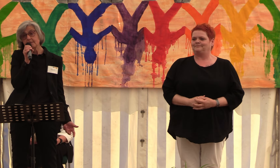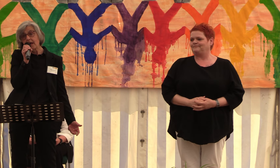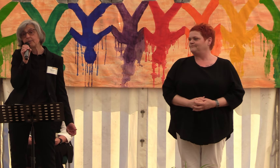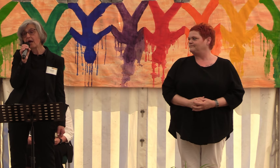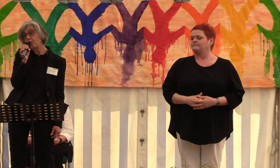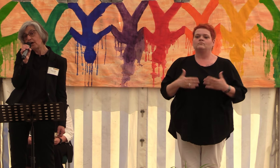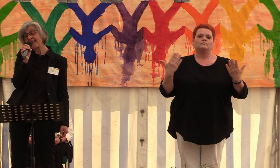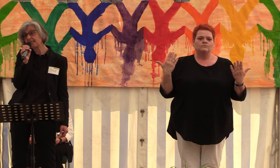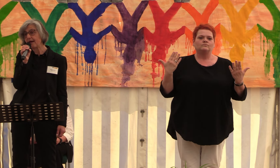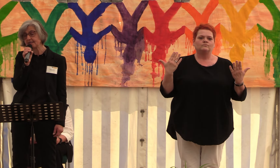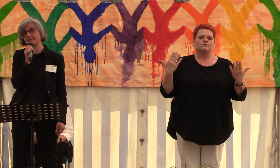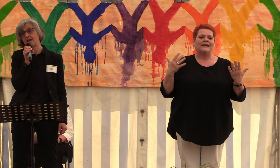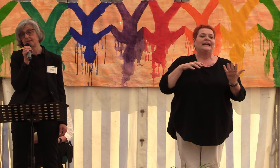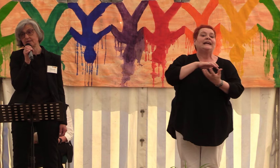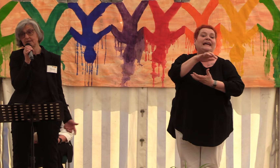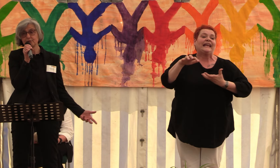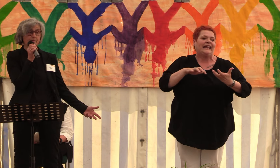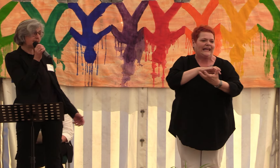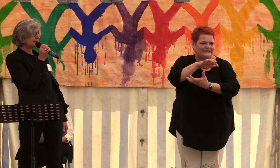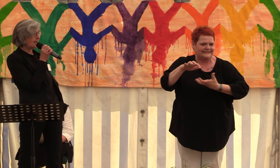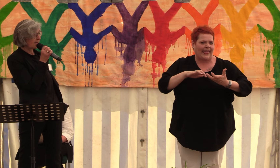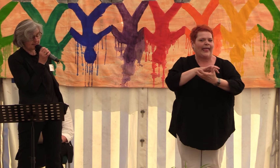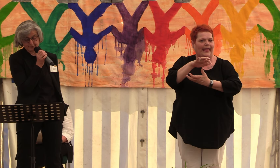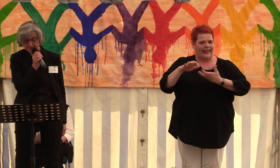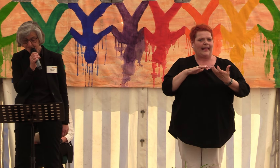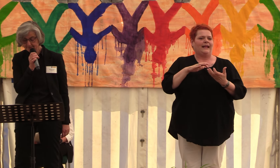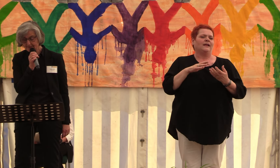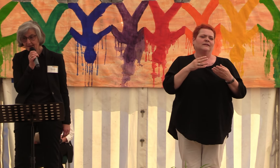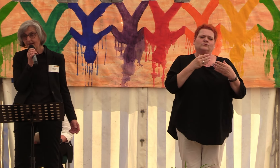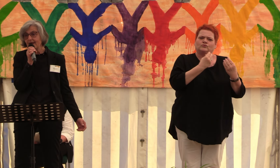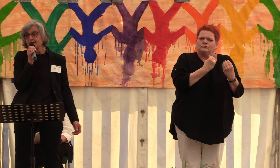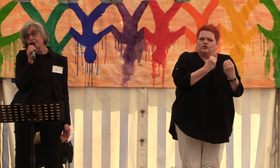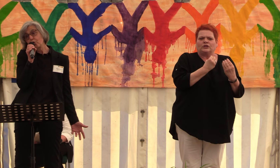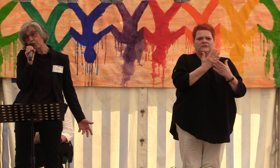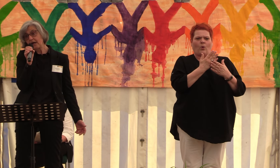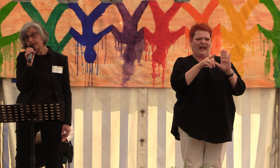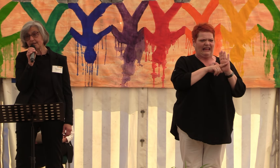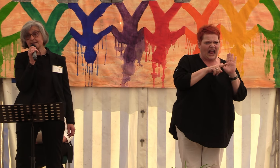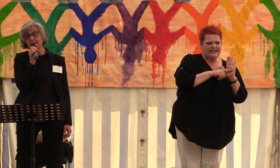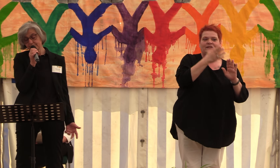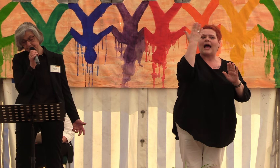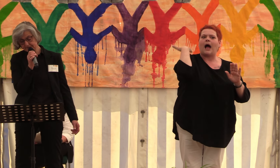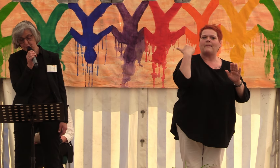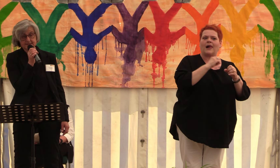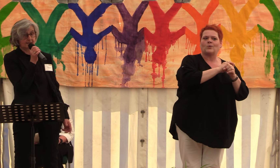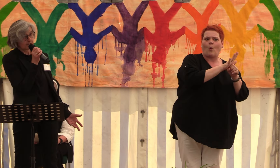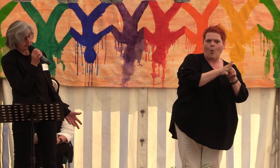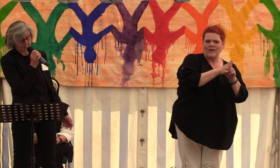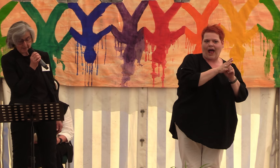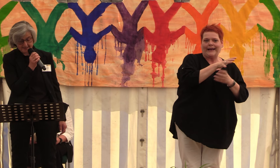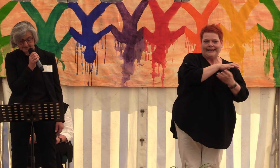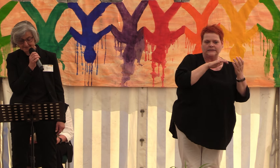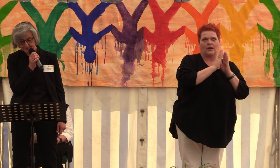Krisen haben ja auch eine zweite Seite, nicht nur immer diese negative. Die Corona-Krise, die Gott sei